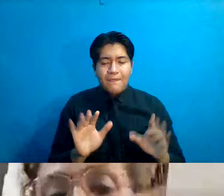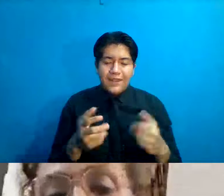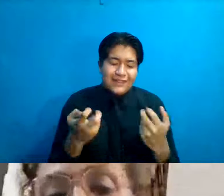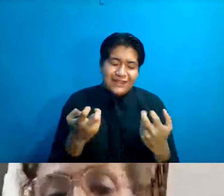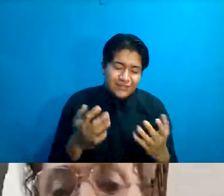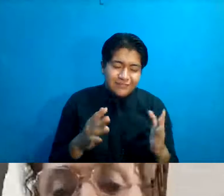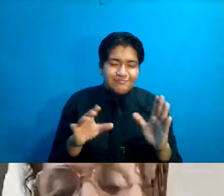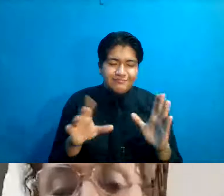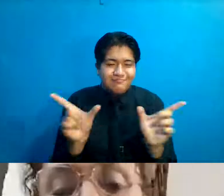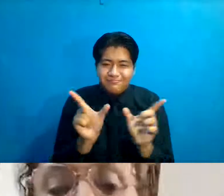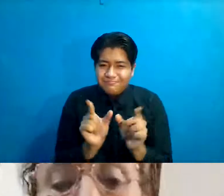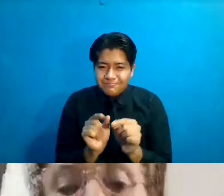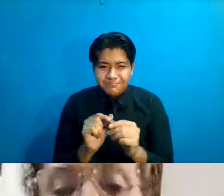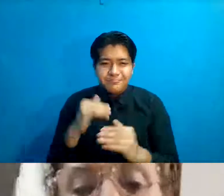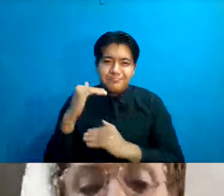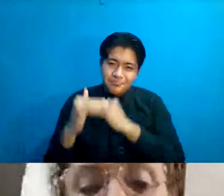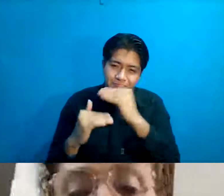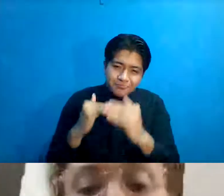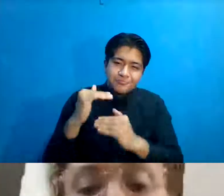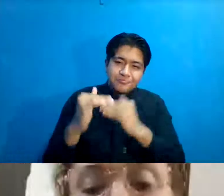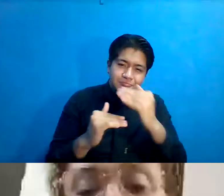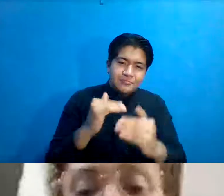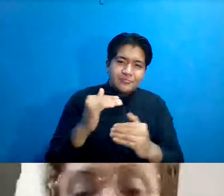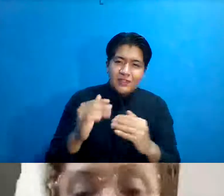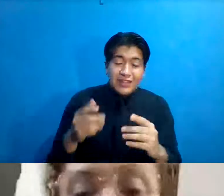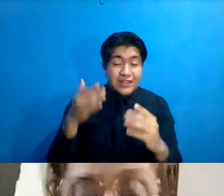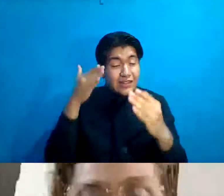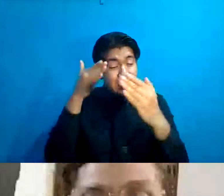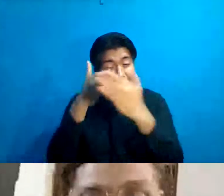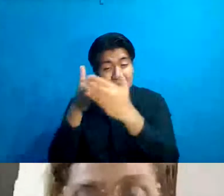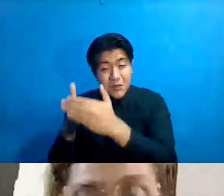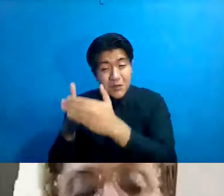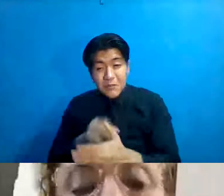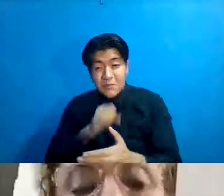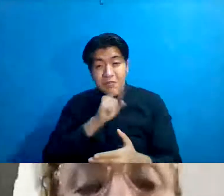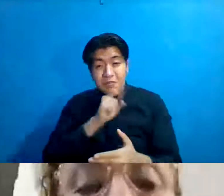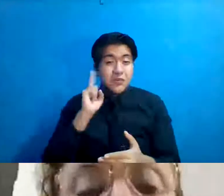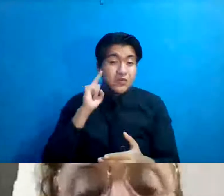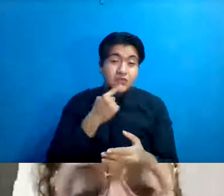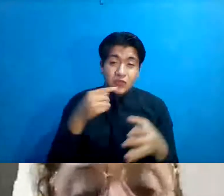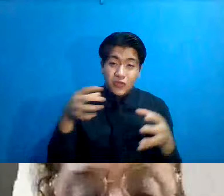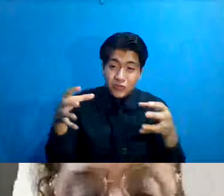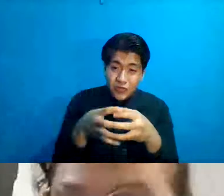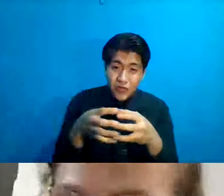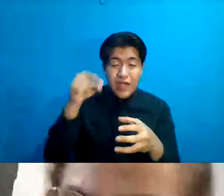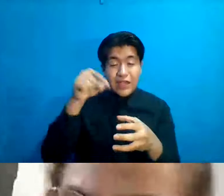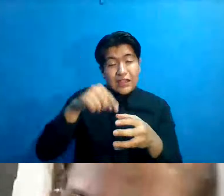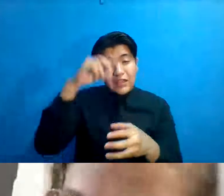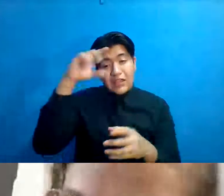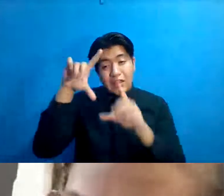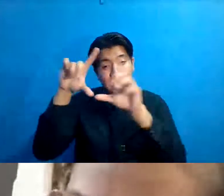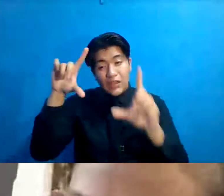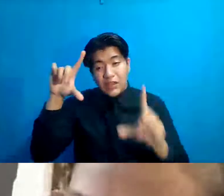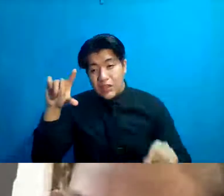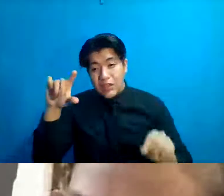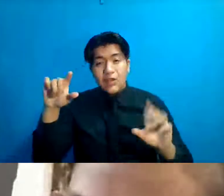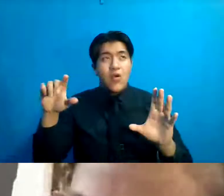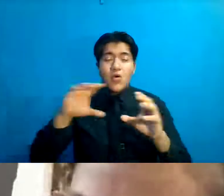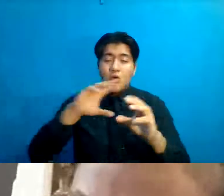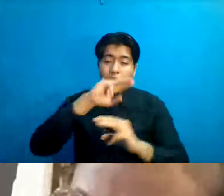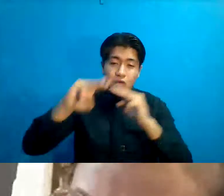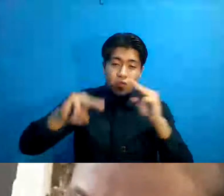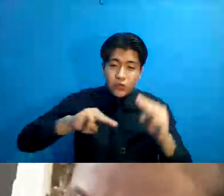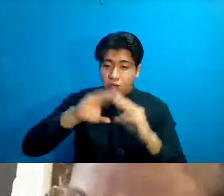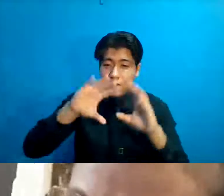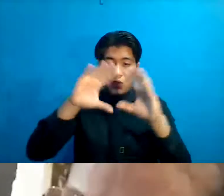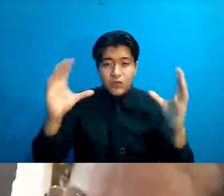avances y algunos retos que ha tenido la comunidad sorda a nivel nacional, a nivel mundial, por no